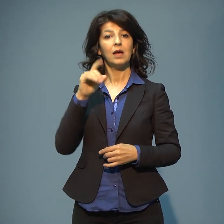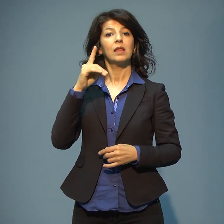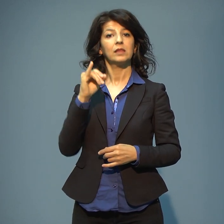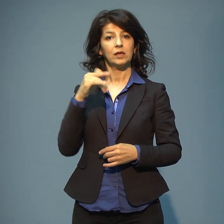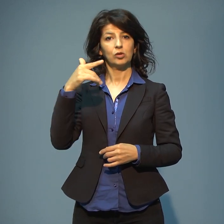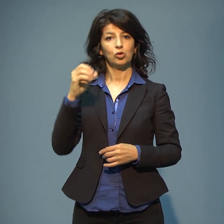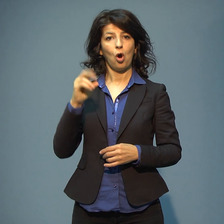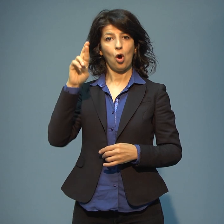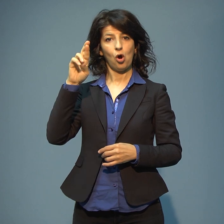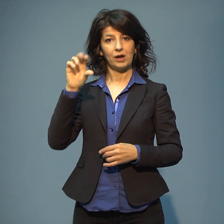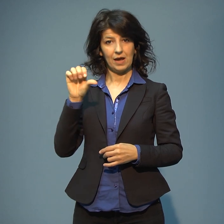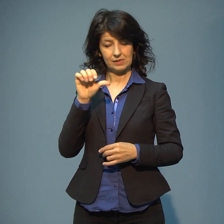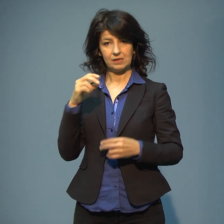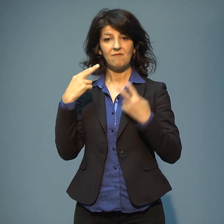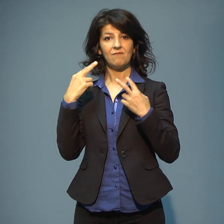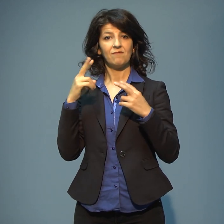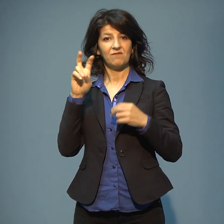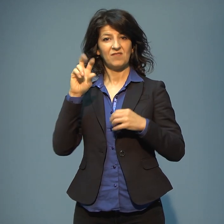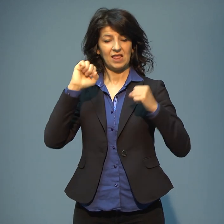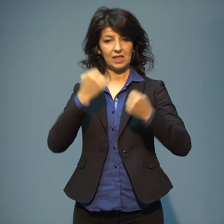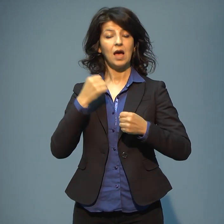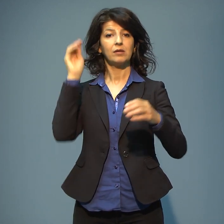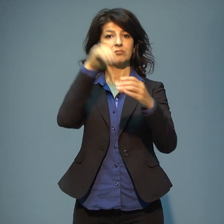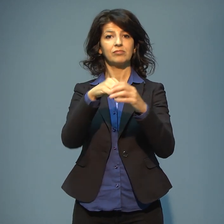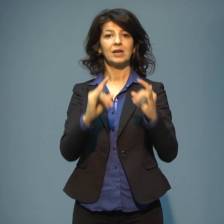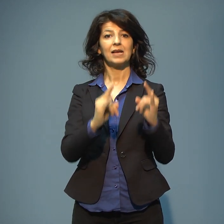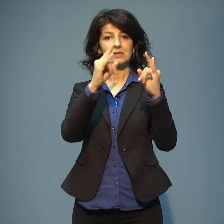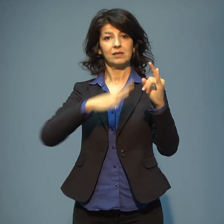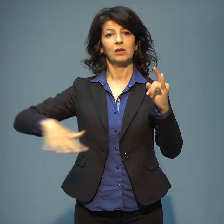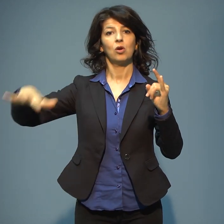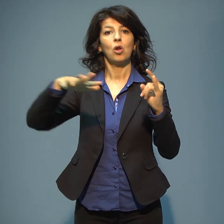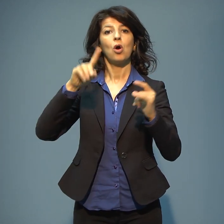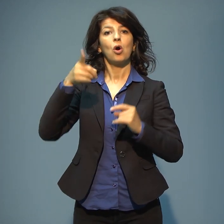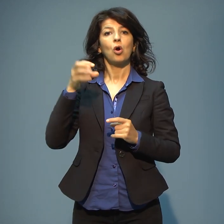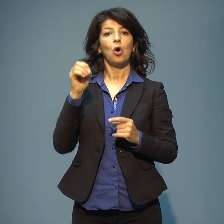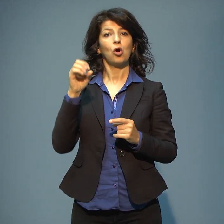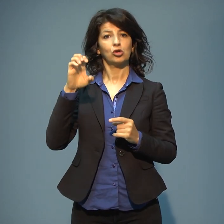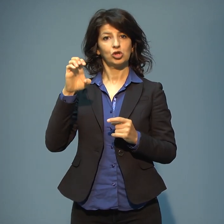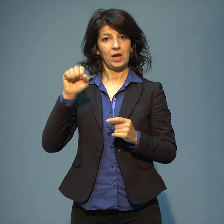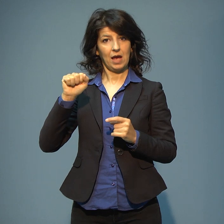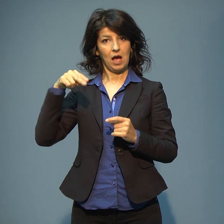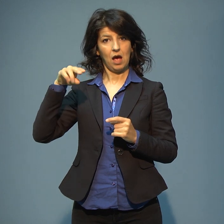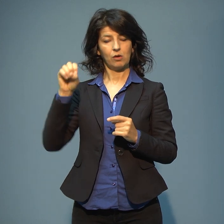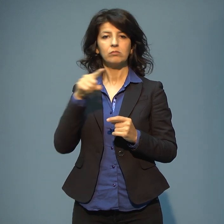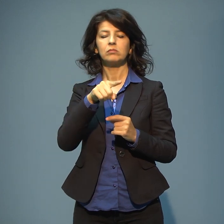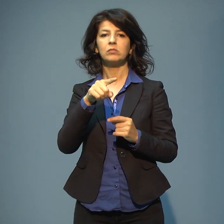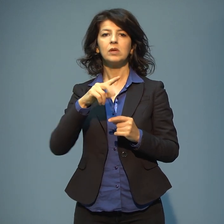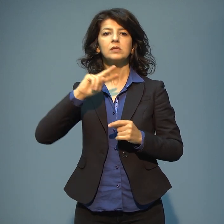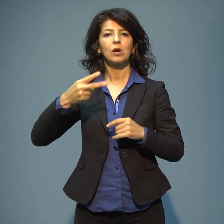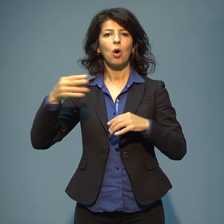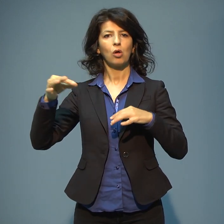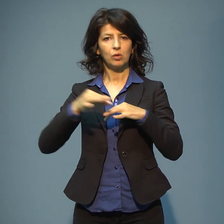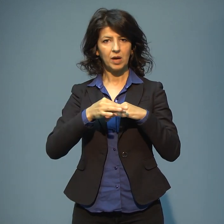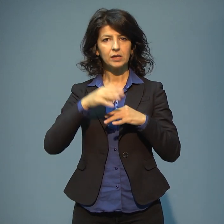nel suo castello del Gocceano Già la leggenda ve la diceva rinchiusa dal suo secondo marito